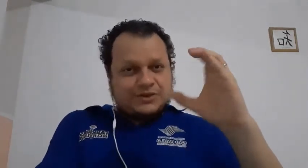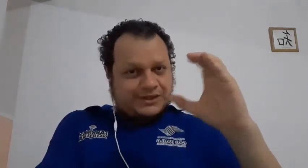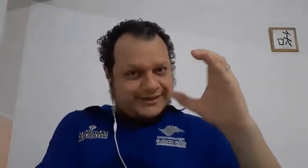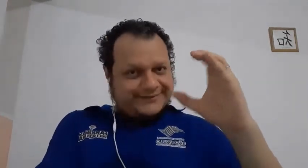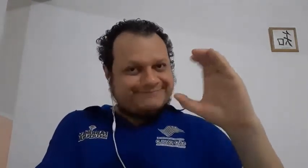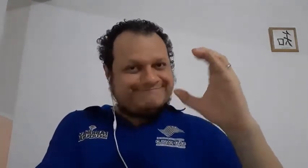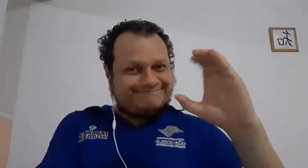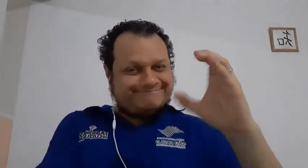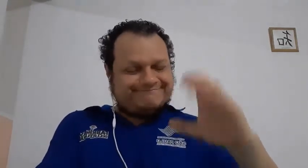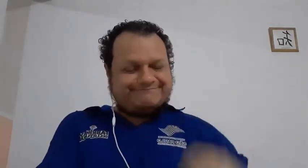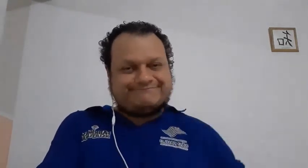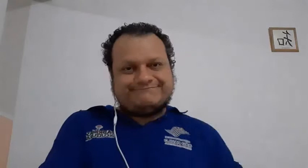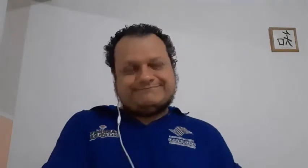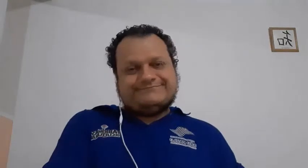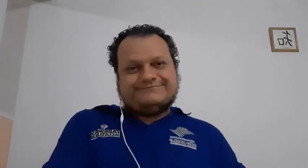Cedilha.